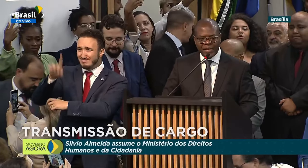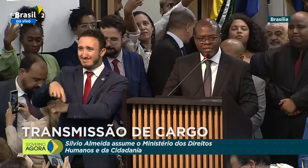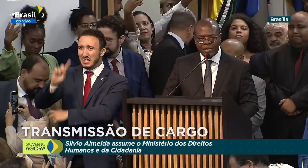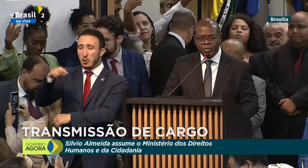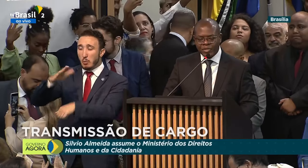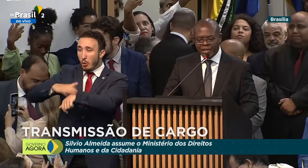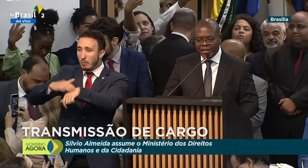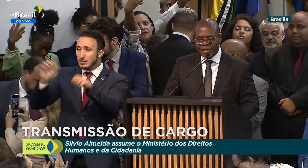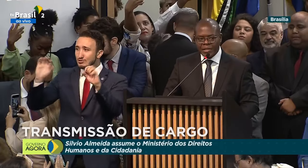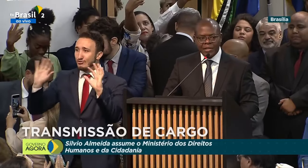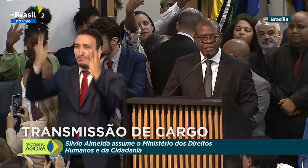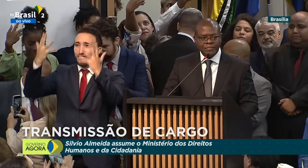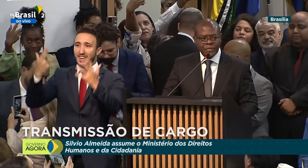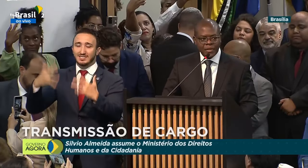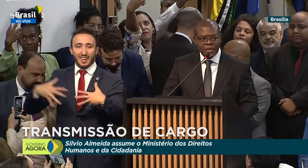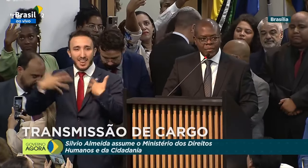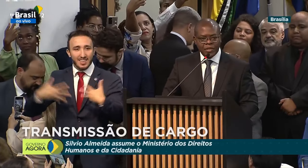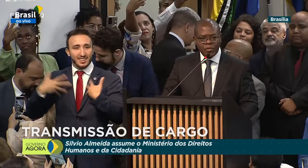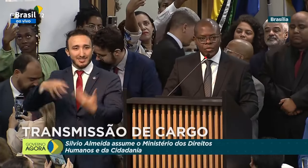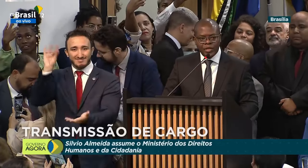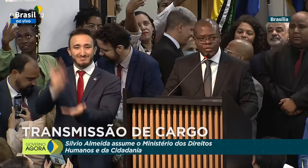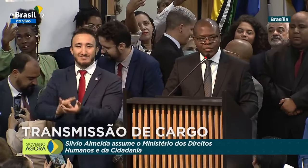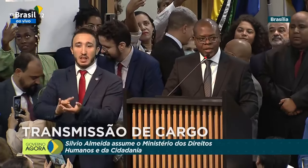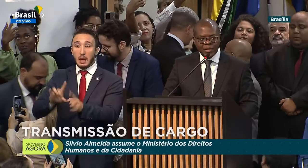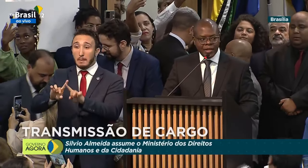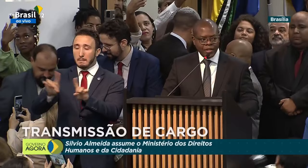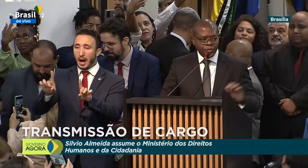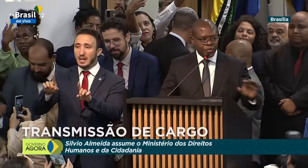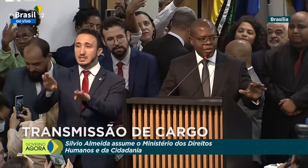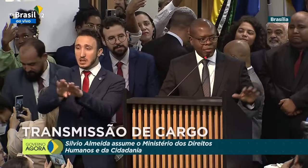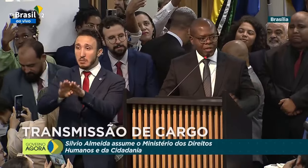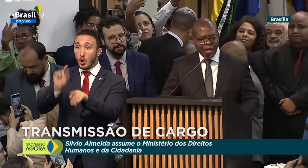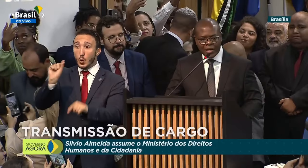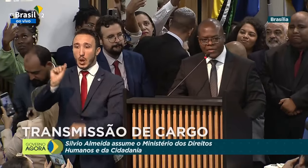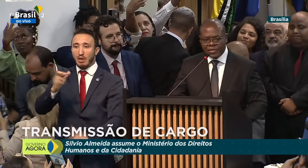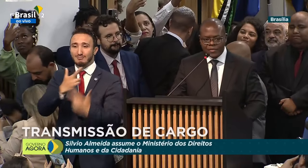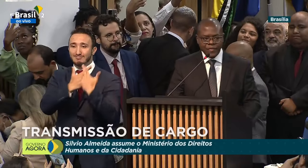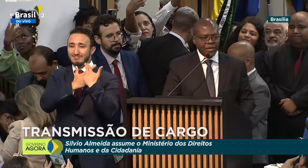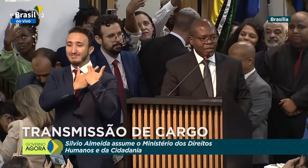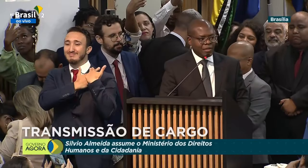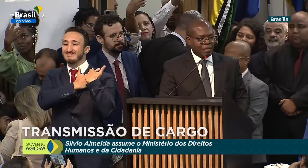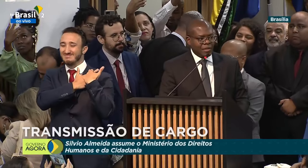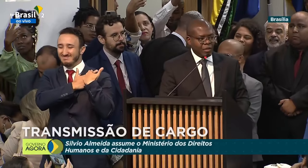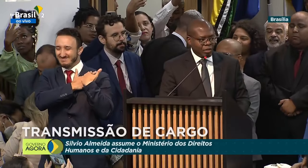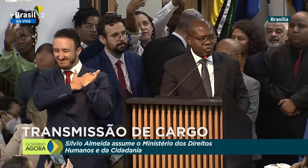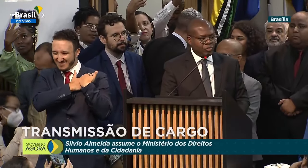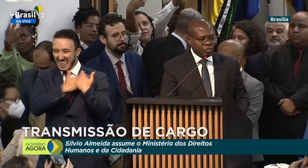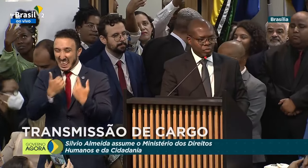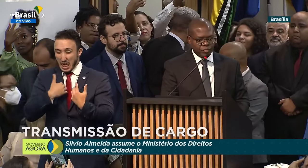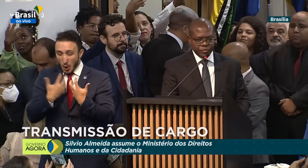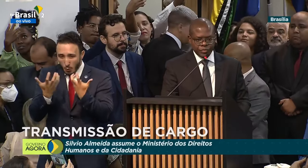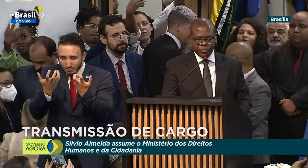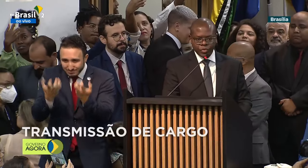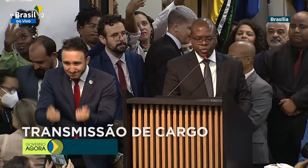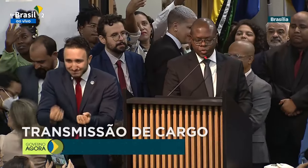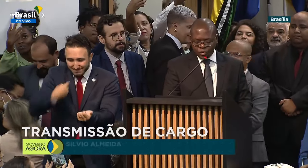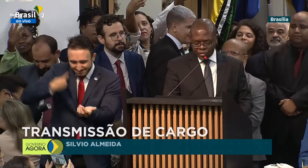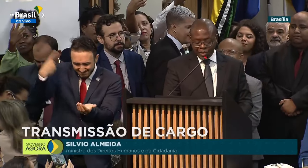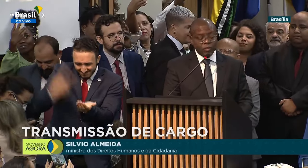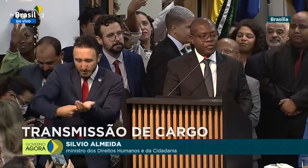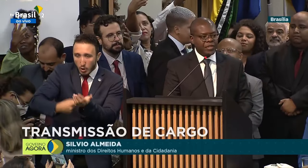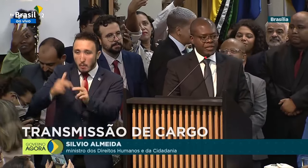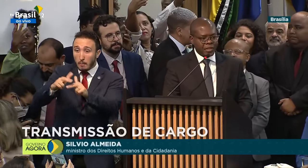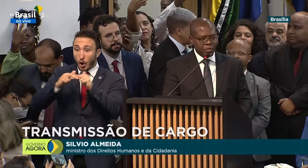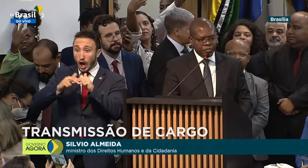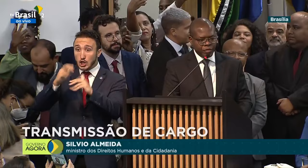festa um monte de alegria mas é o momento também que a responsabilidade que eu assumo por